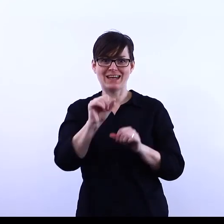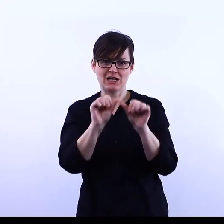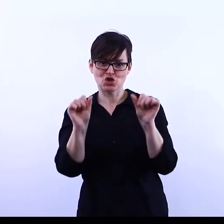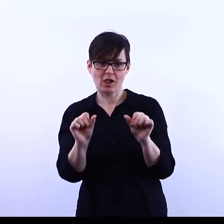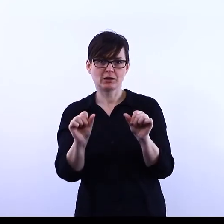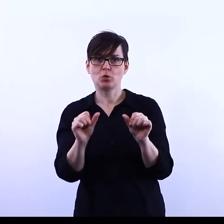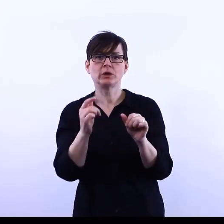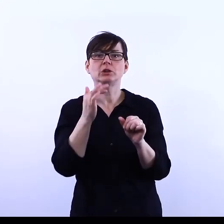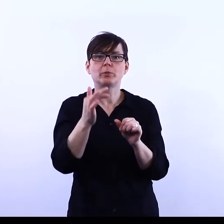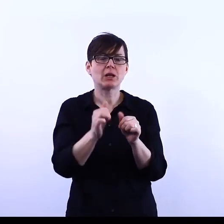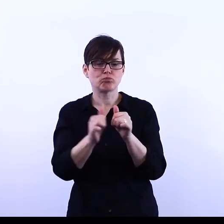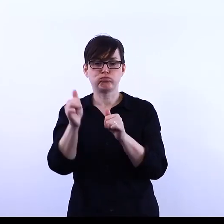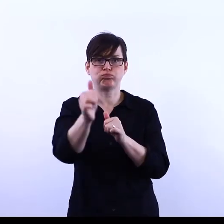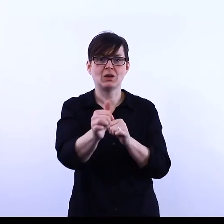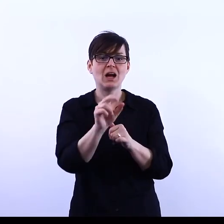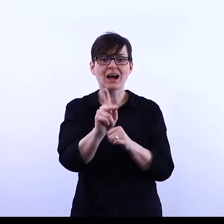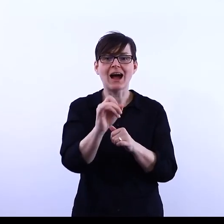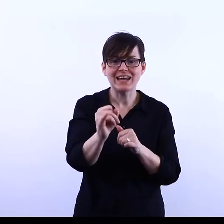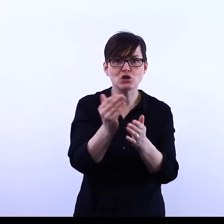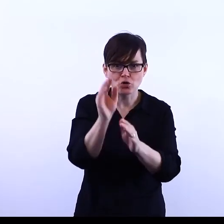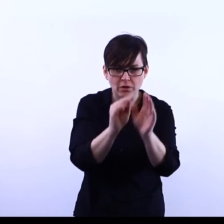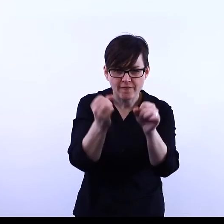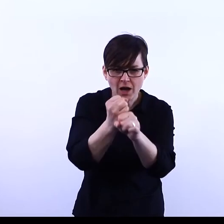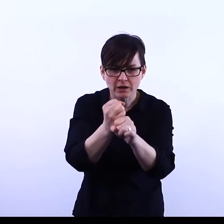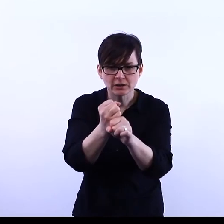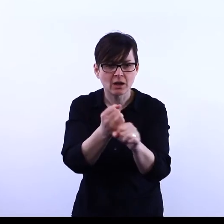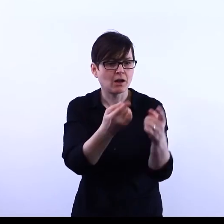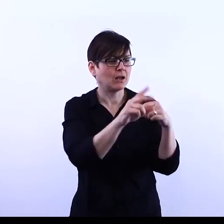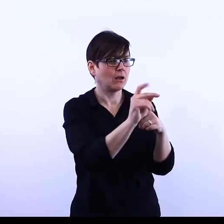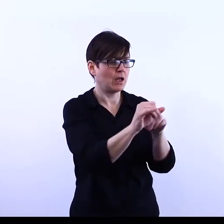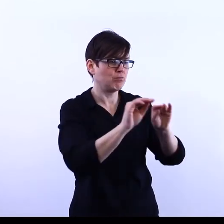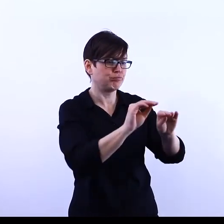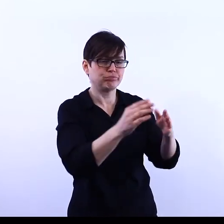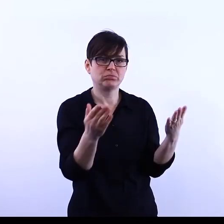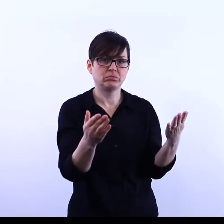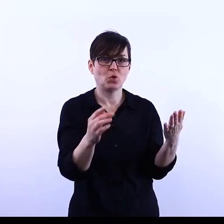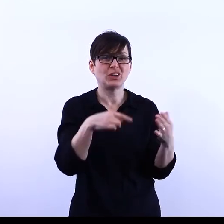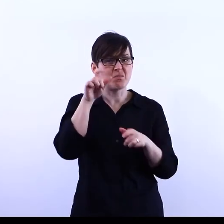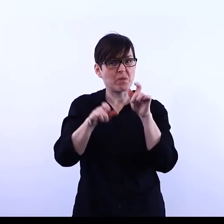gestaltet und also entsprechend auch der Einfluss des Menschen natürlich immer kleiner wird. Was meinen Sie?